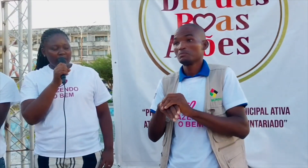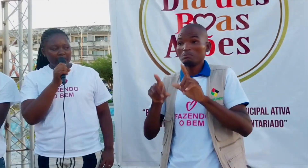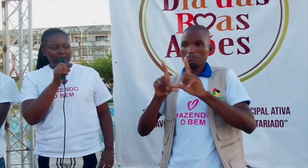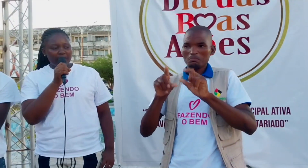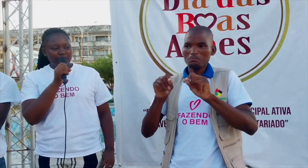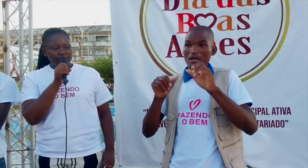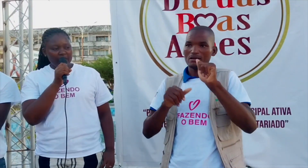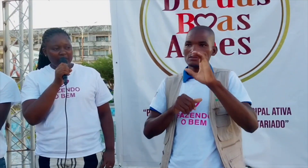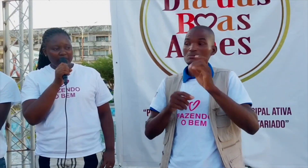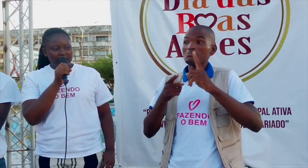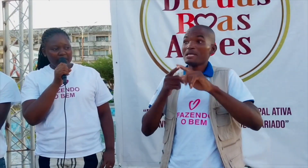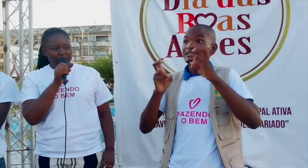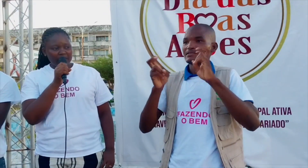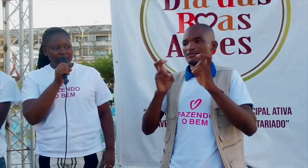Ele é profissional nessas áreas.